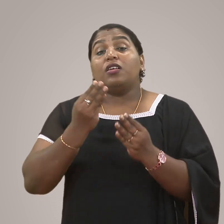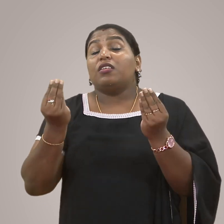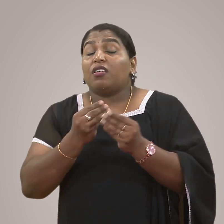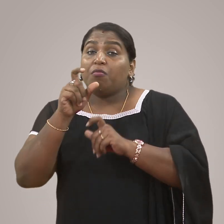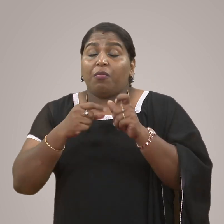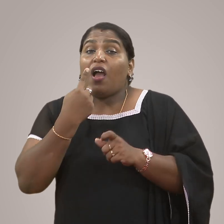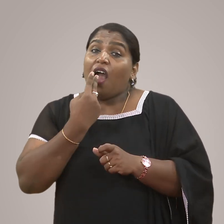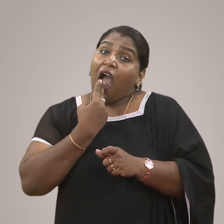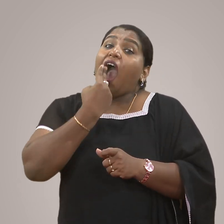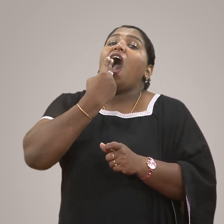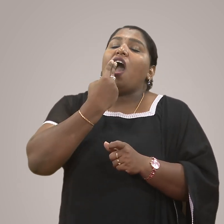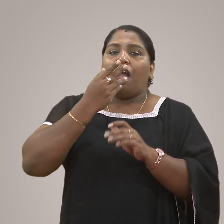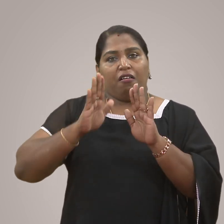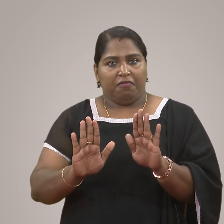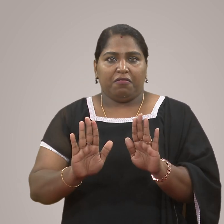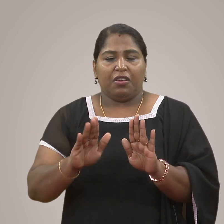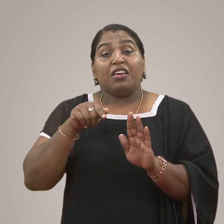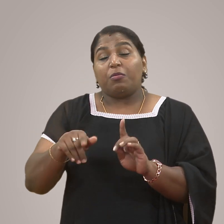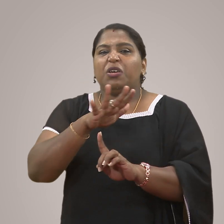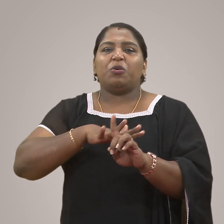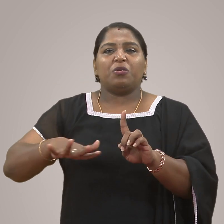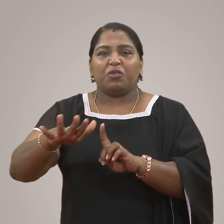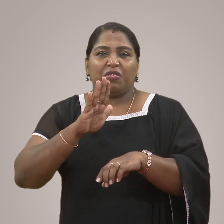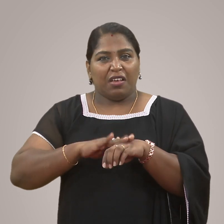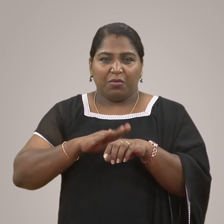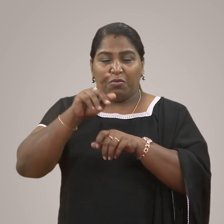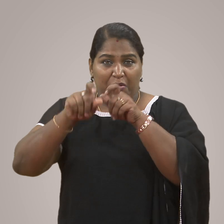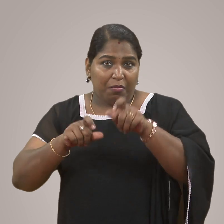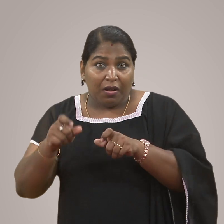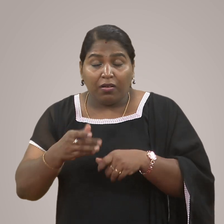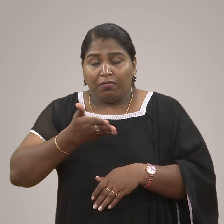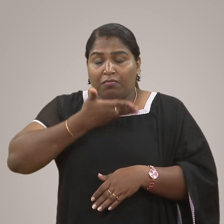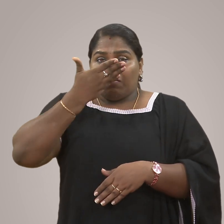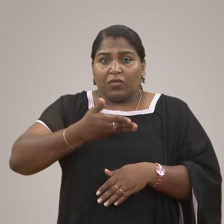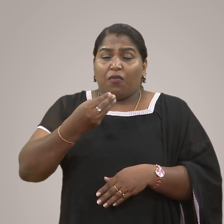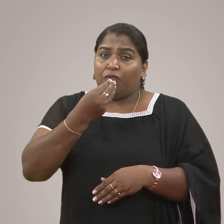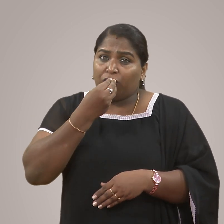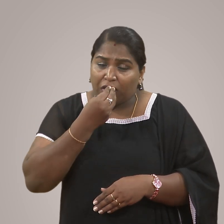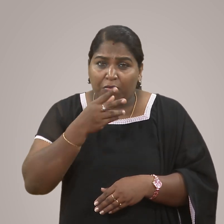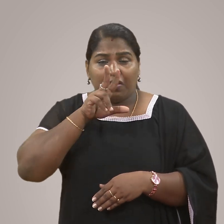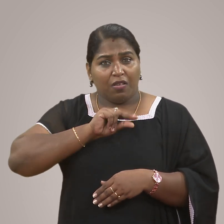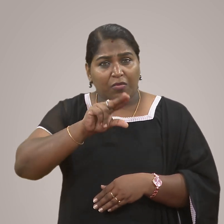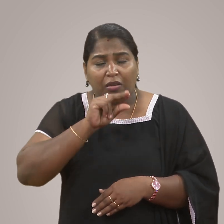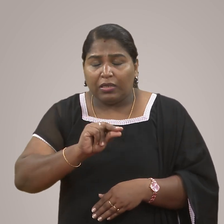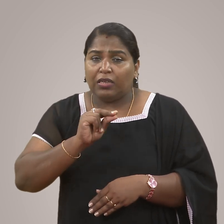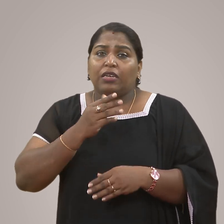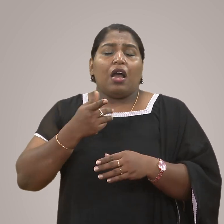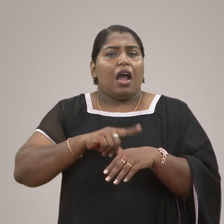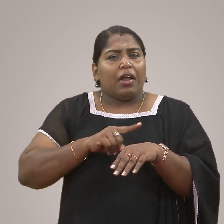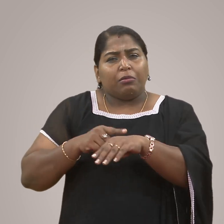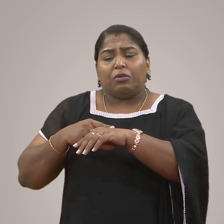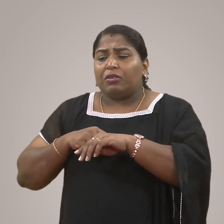ചിലരിൽ ഇത് അണ്ണാക്കിലേക്കും നീളും. ഈ അവസ്ഥയിലുള്ളവർക്ക് ശ്വാസം എടുക്കുമ്പോഴും ഭക്ഷണം കഴിക്കുമ്പോഴും